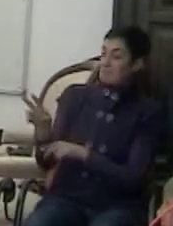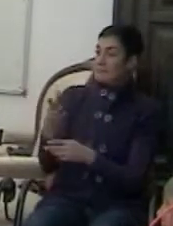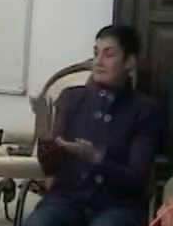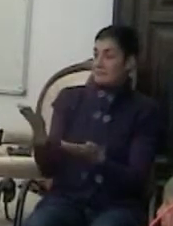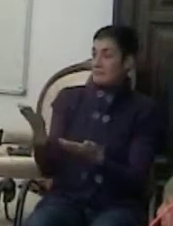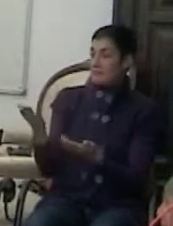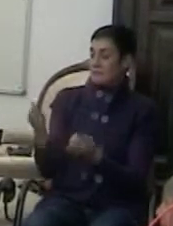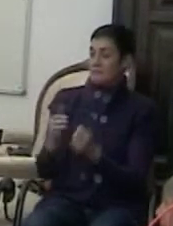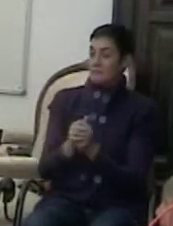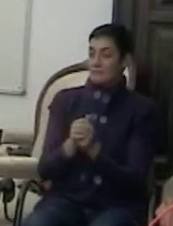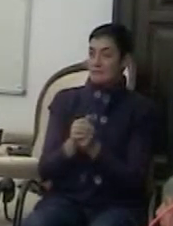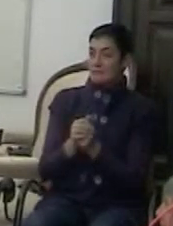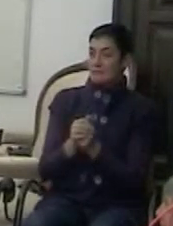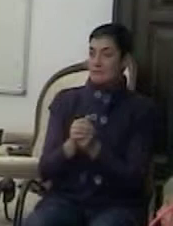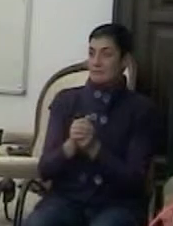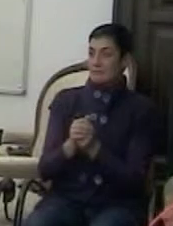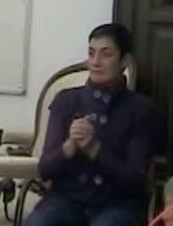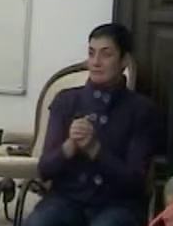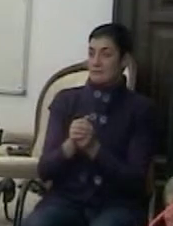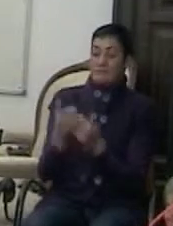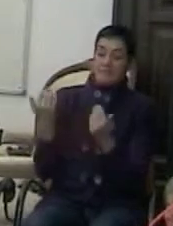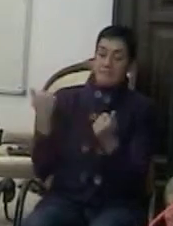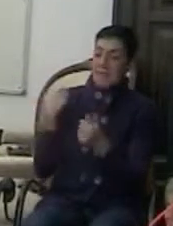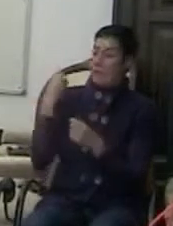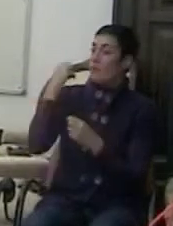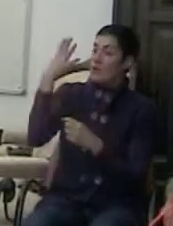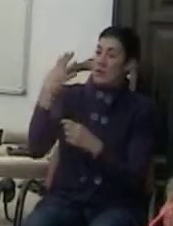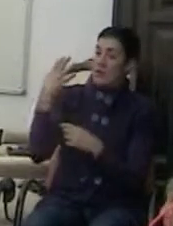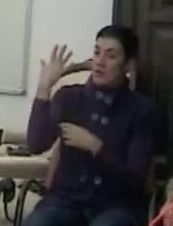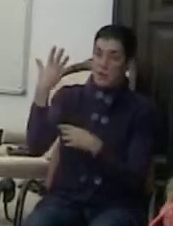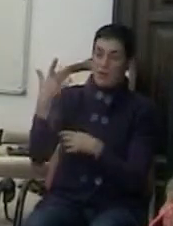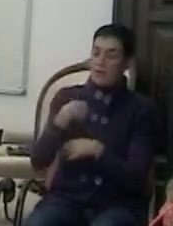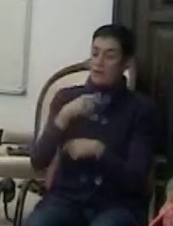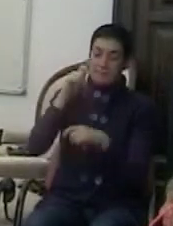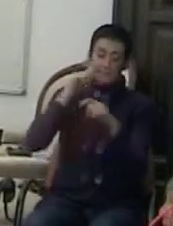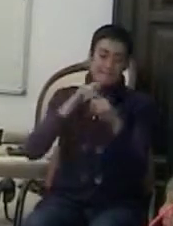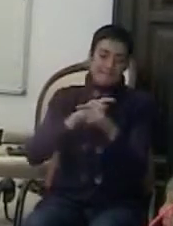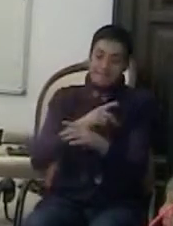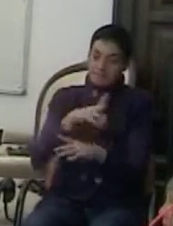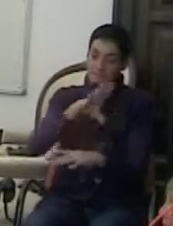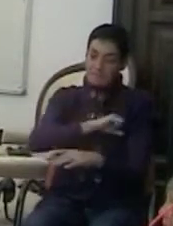del avión, ya son 4 o 5 años, a mí se me sigue cayendo el alma.